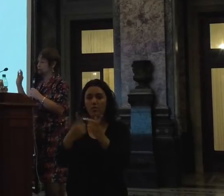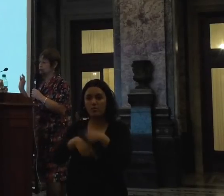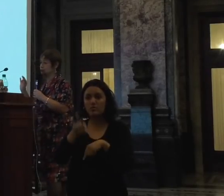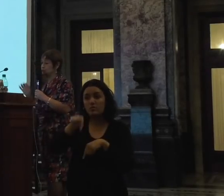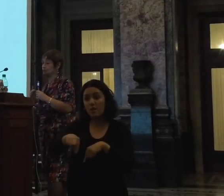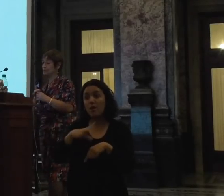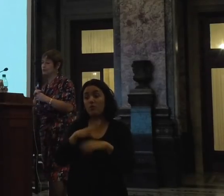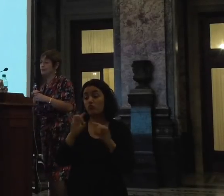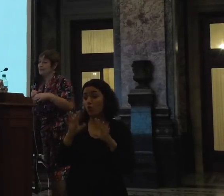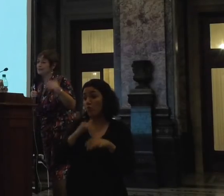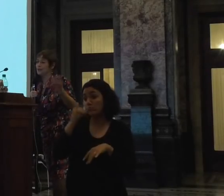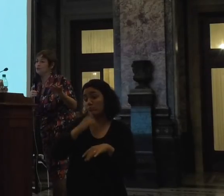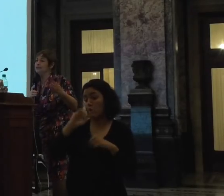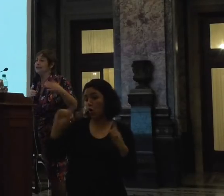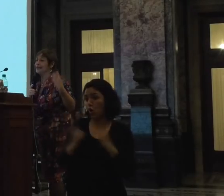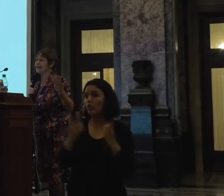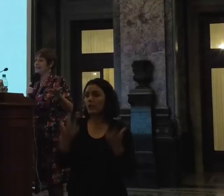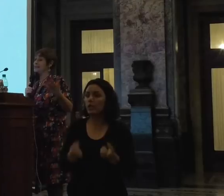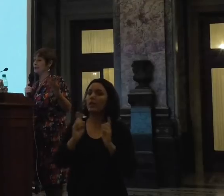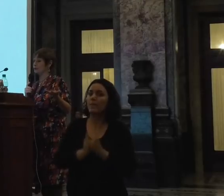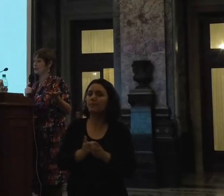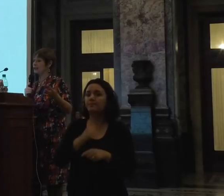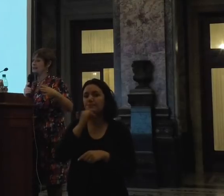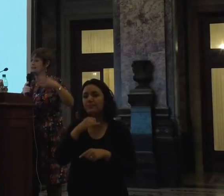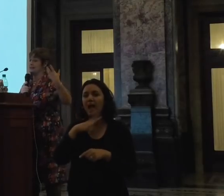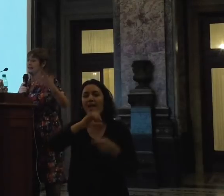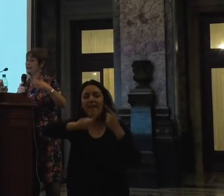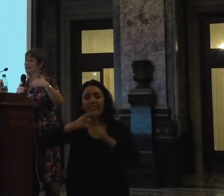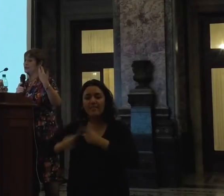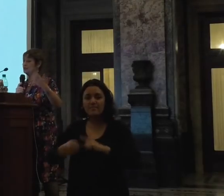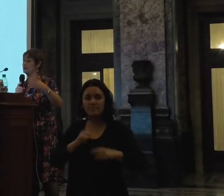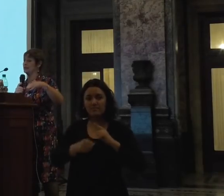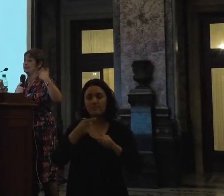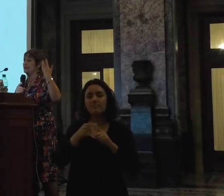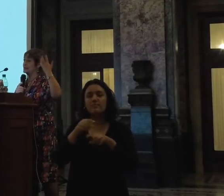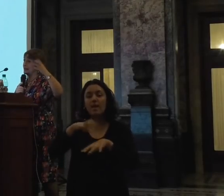como una cosa introductoria muy breve, les quiero contar que hay redes neuronales que